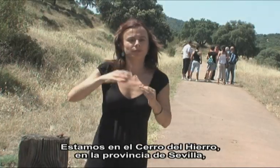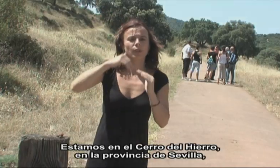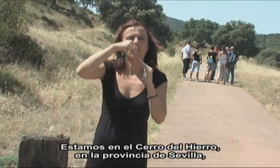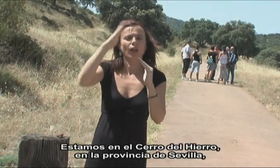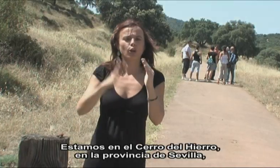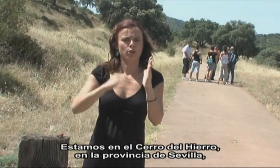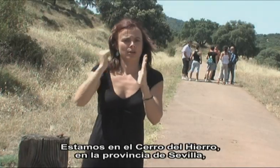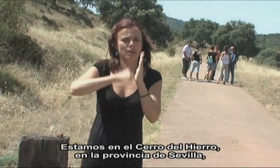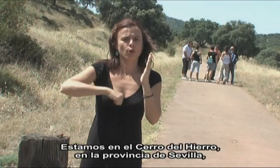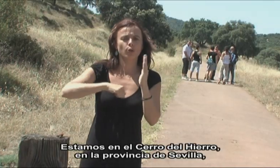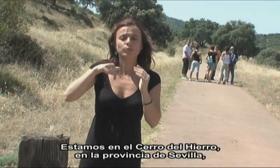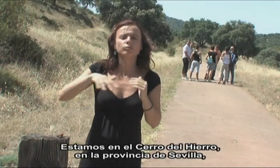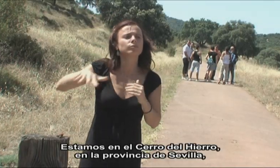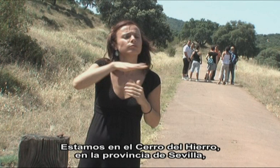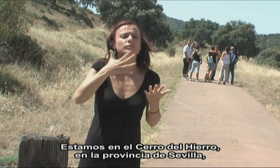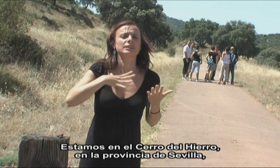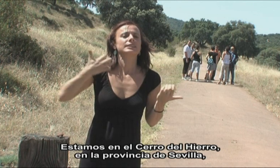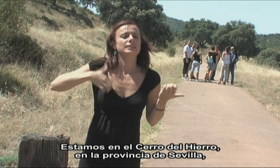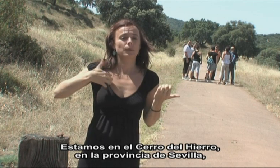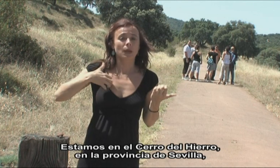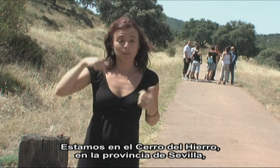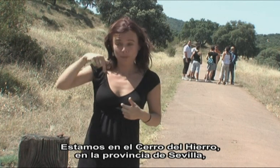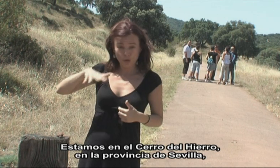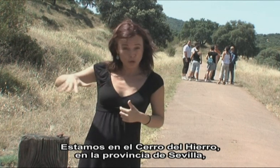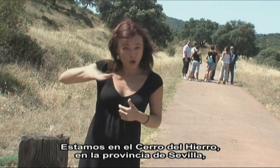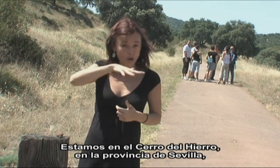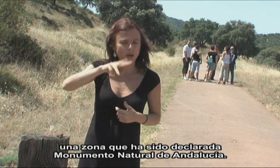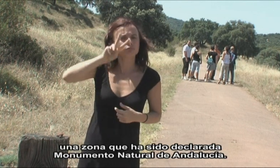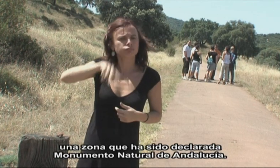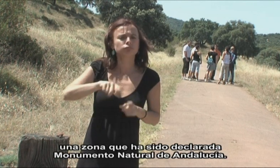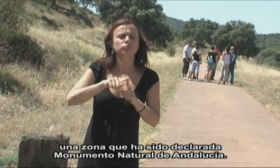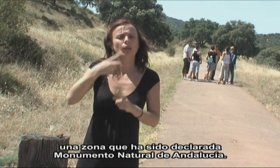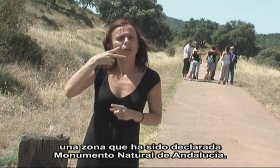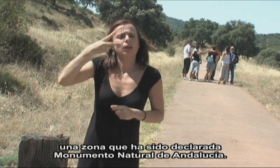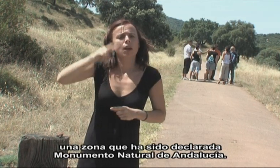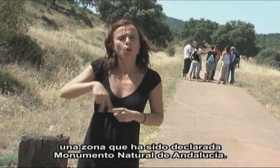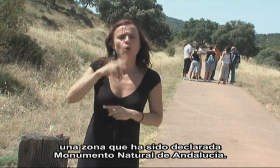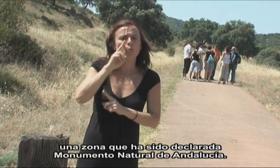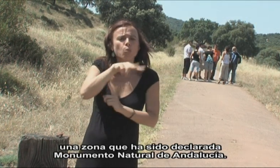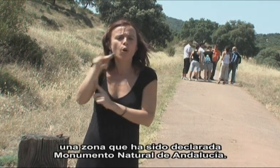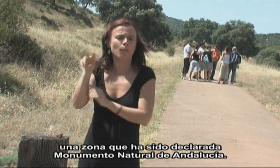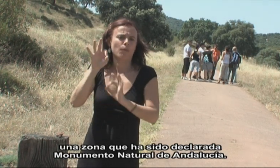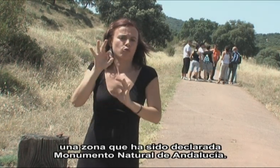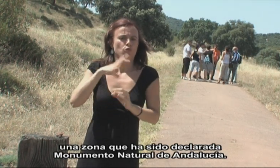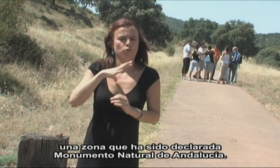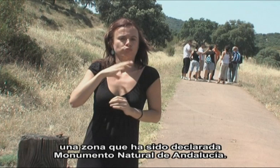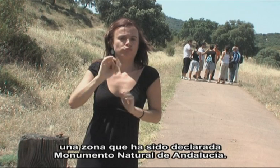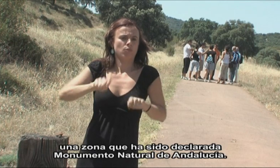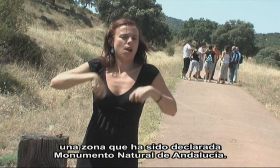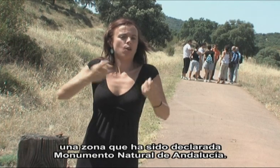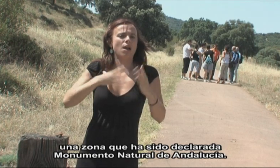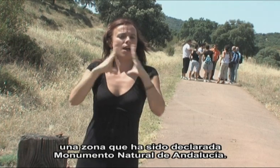Estamos en el Cerro del Hierro, en la provincia de Sevilla, una zona que ha sido declarada Monumento Natural de